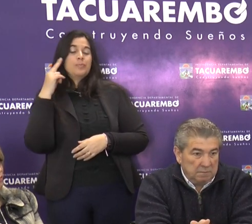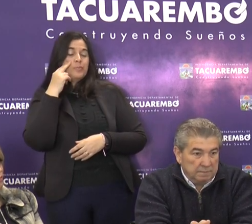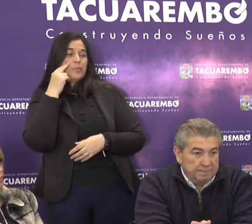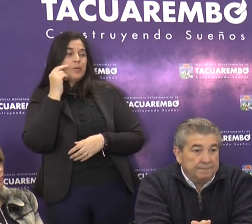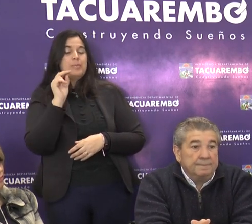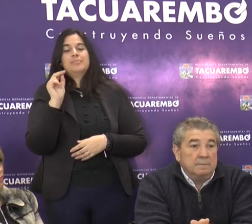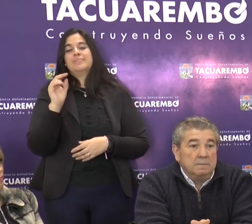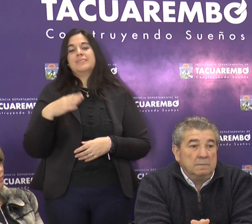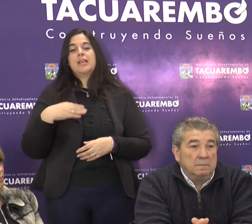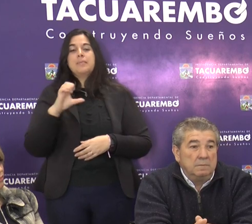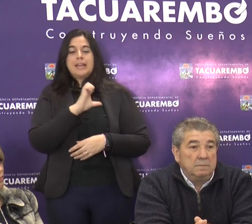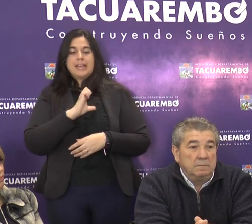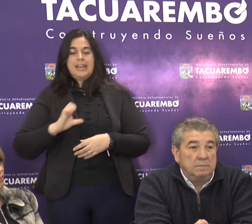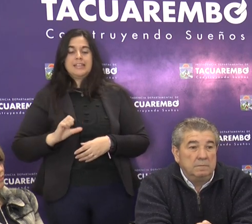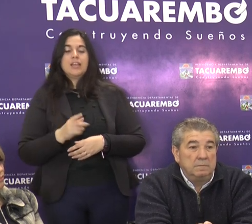manera, y